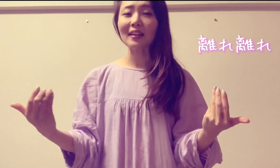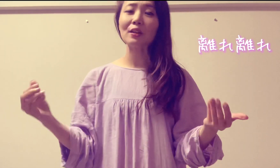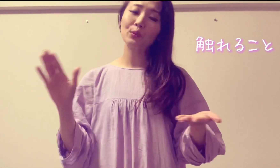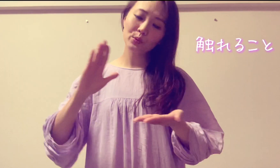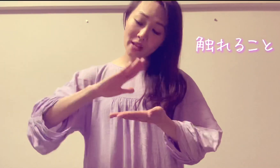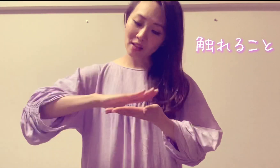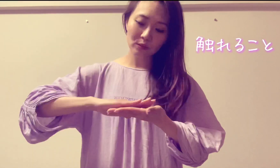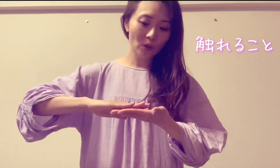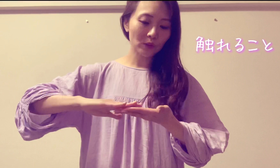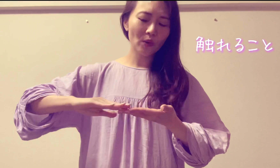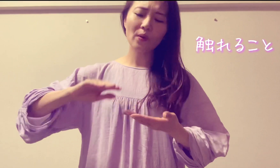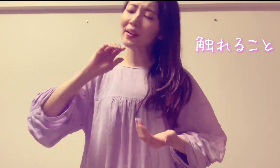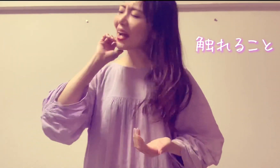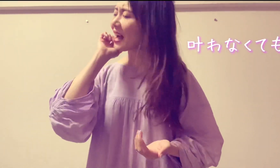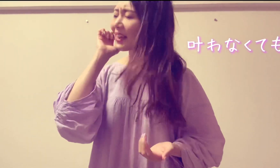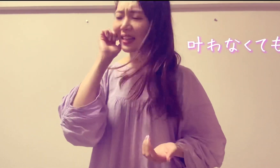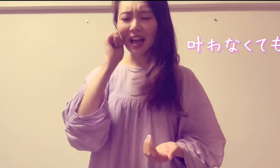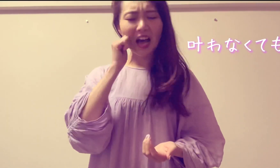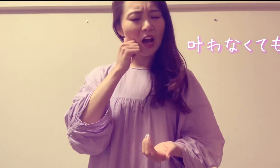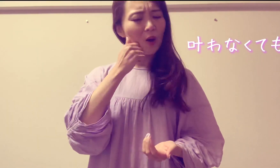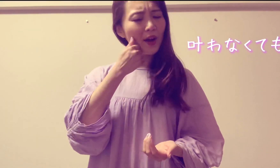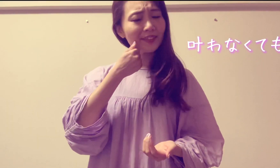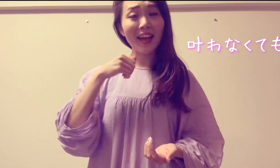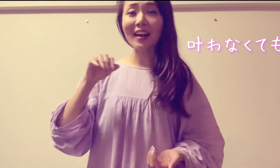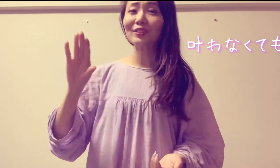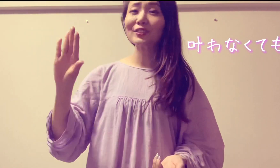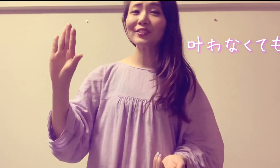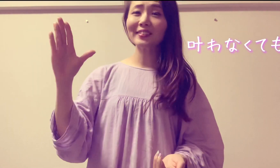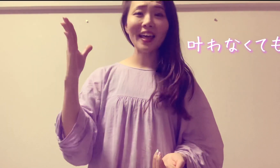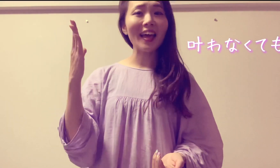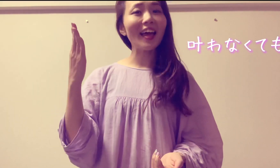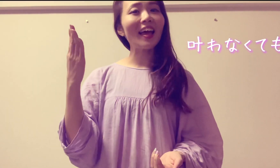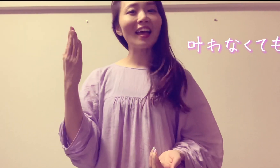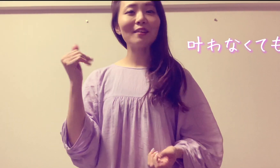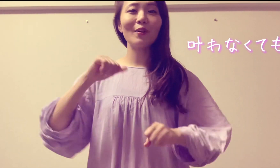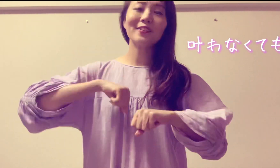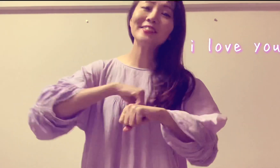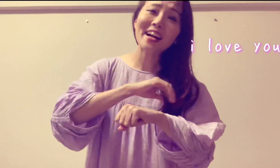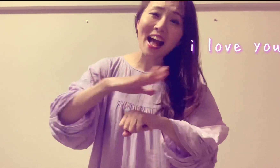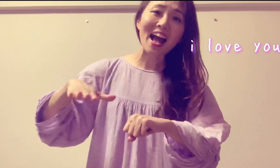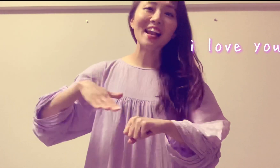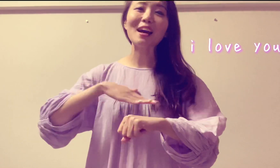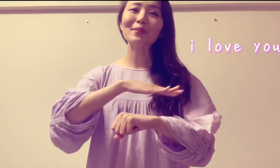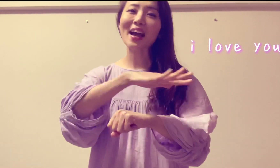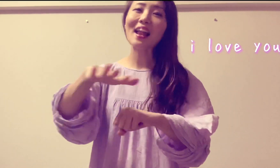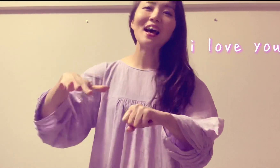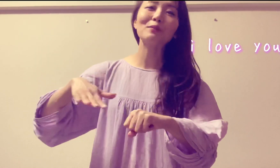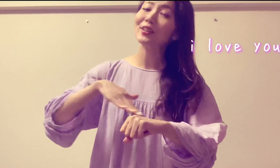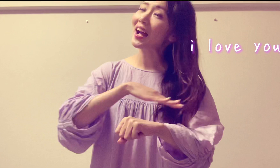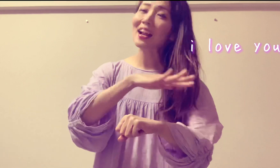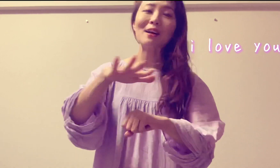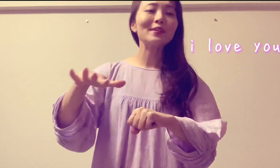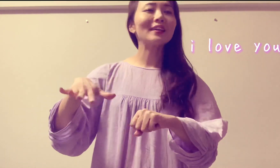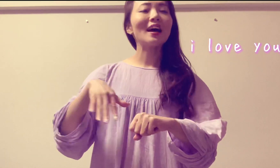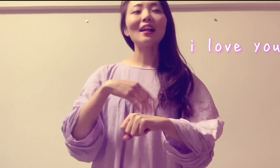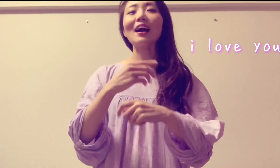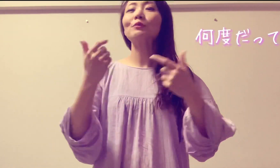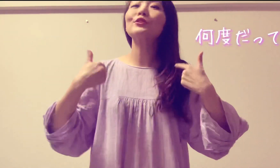れ触れること叶わなくても I love you, I love you, I love you, I love you